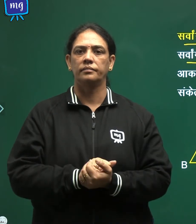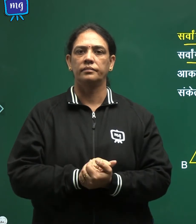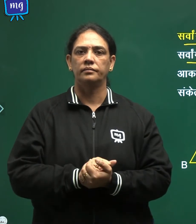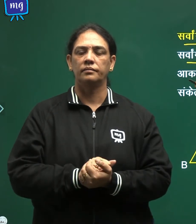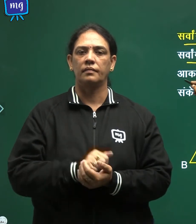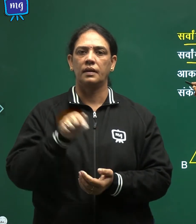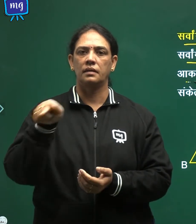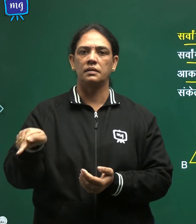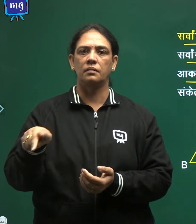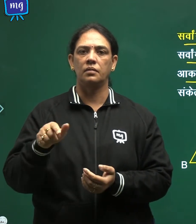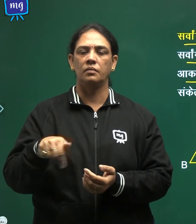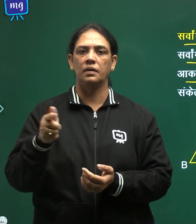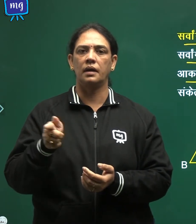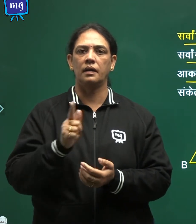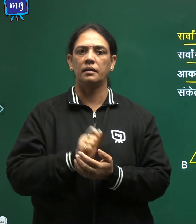जब उनके